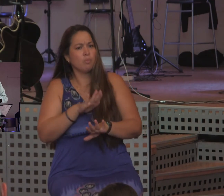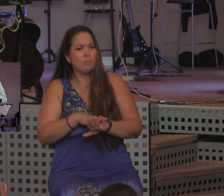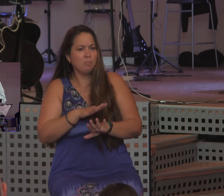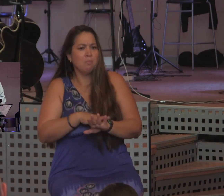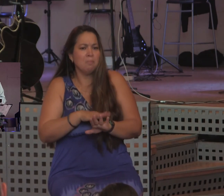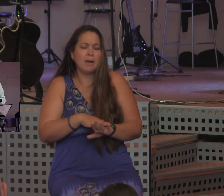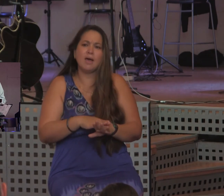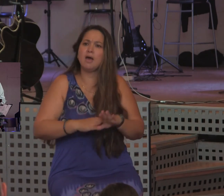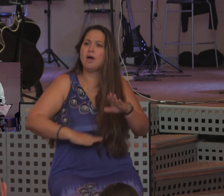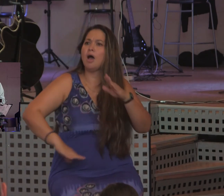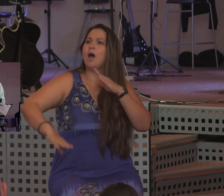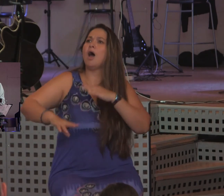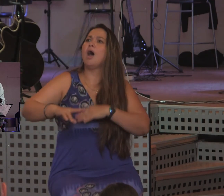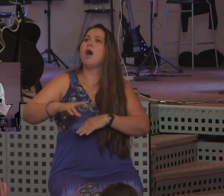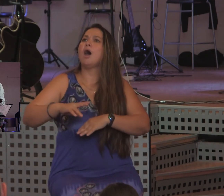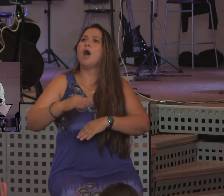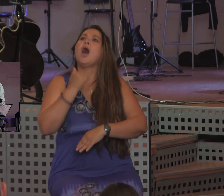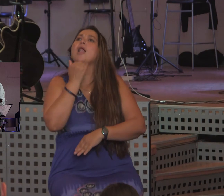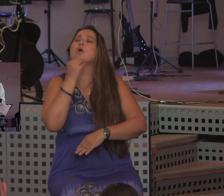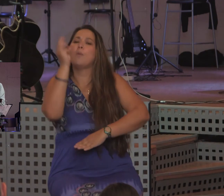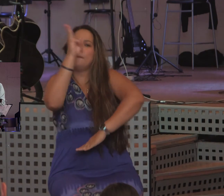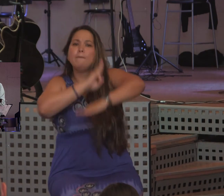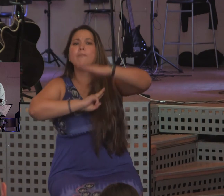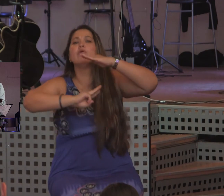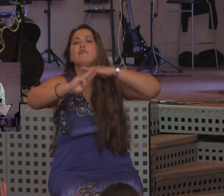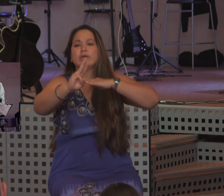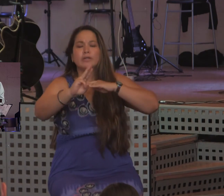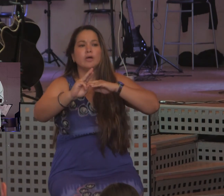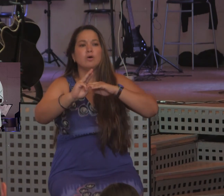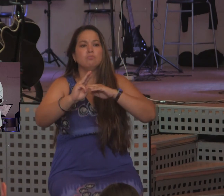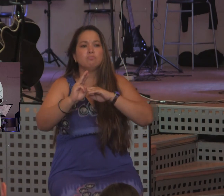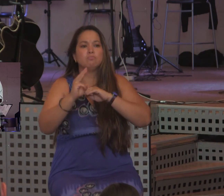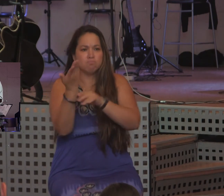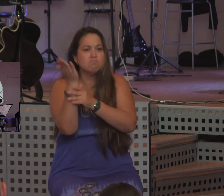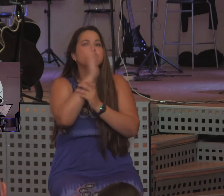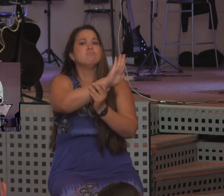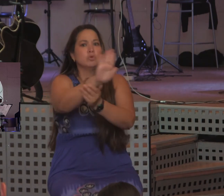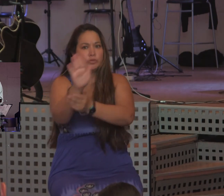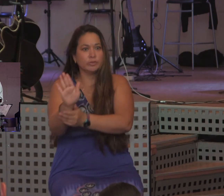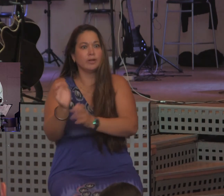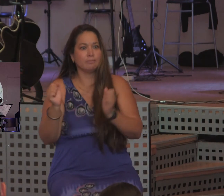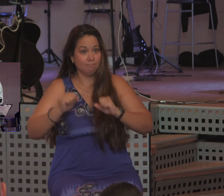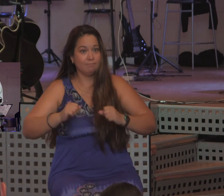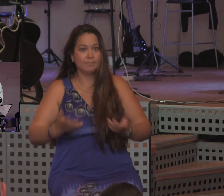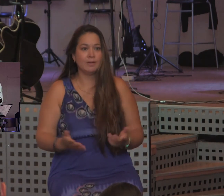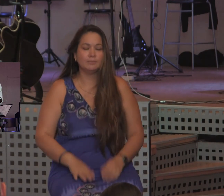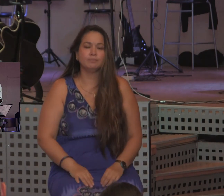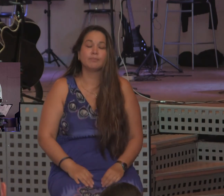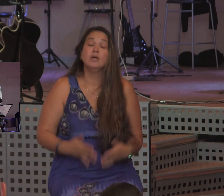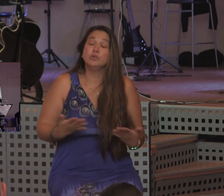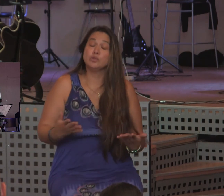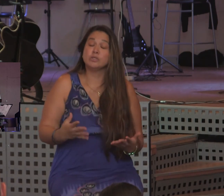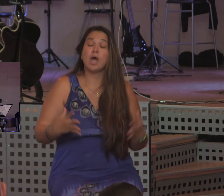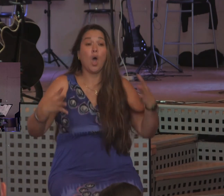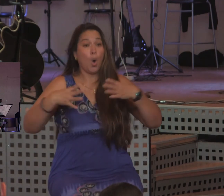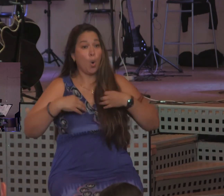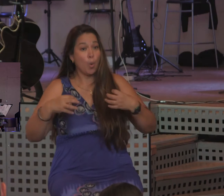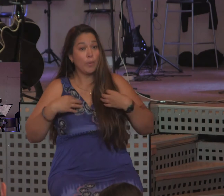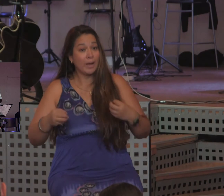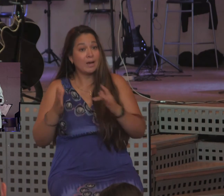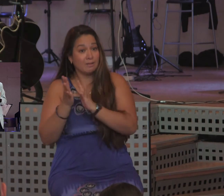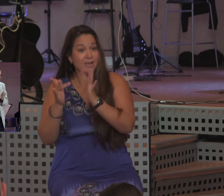salga aquello que ha puesto Dios dentro de nosotros. Sus ovejas oyen su voz.